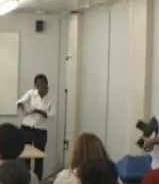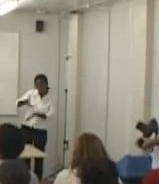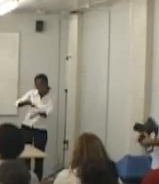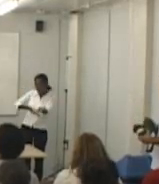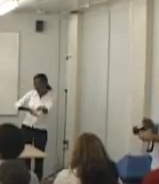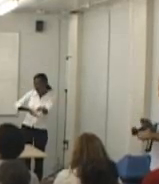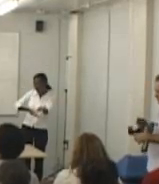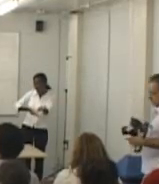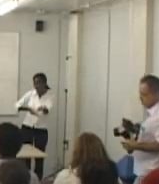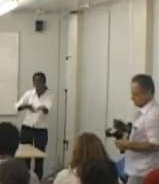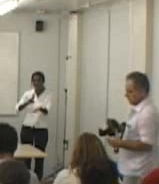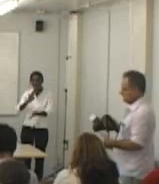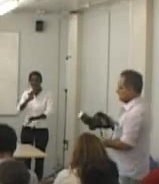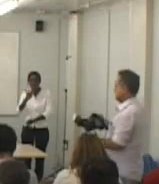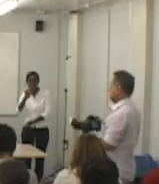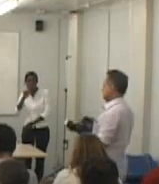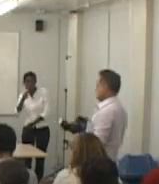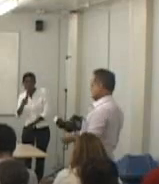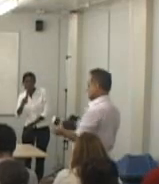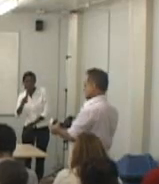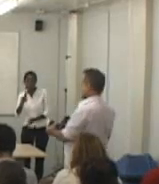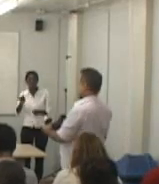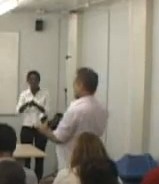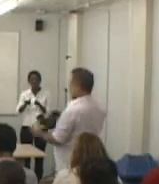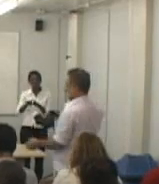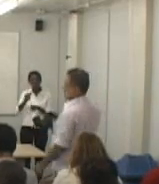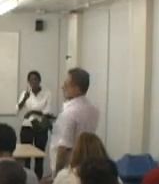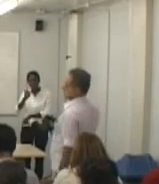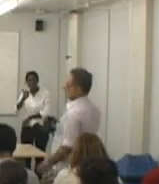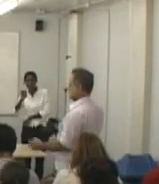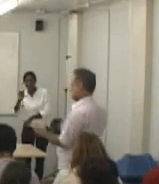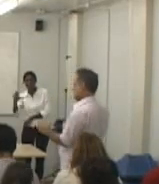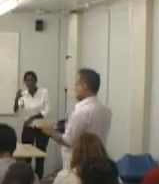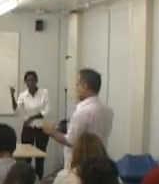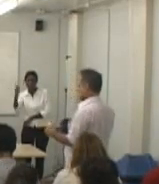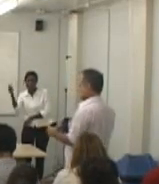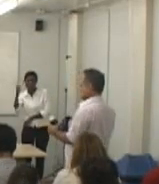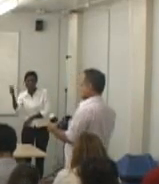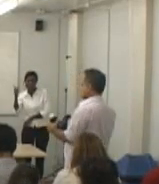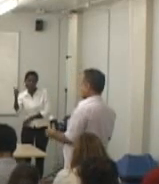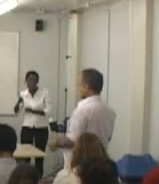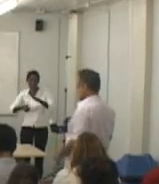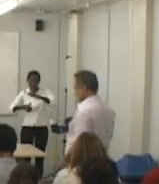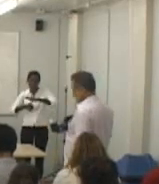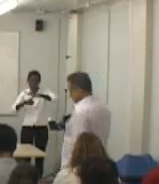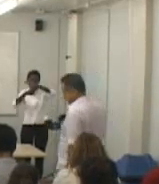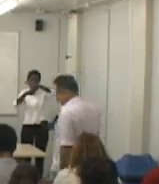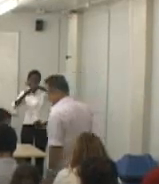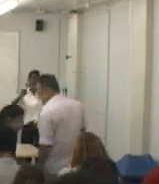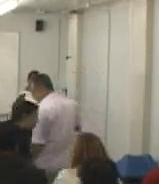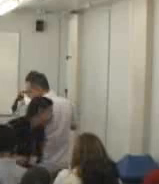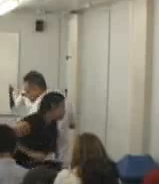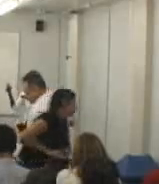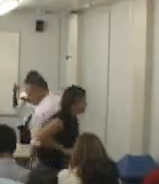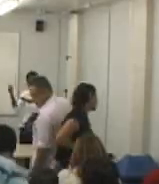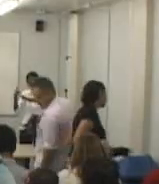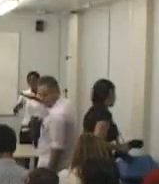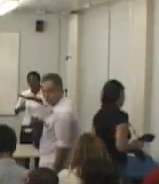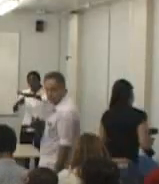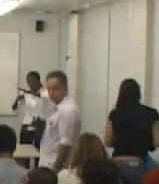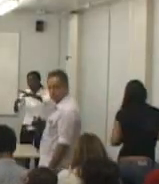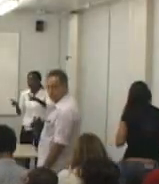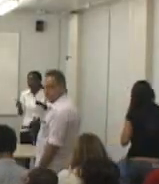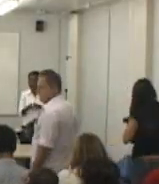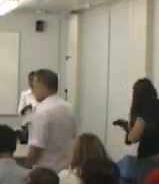candidato a reitor e a vice então não há problema a questão que tem um representante da chapa reitor ou vi aqui a está previsto no Regimento